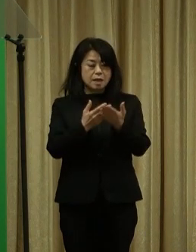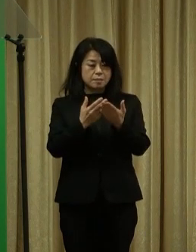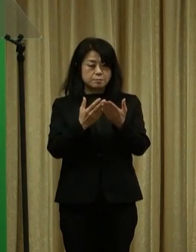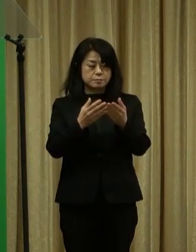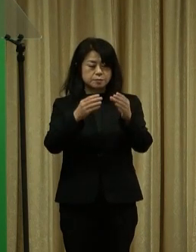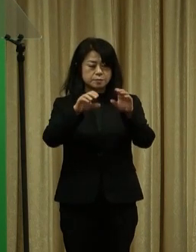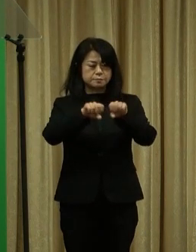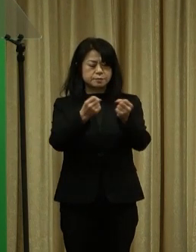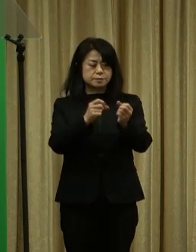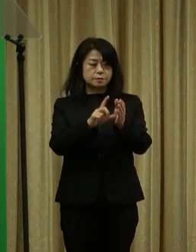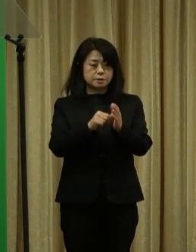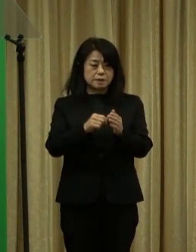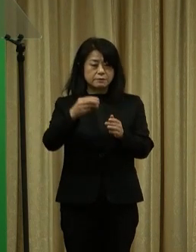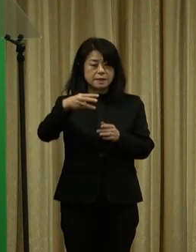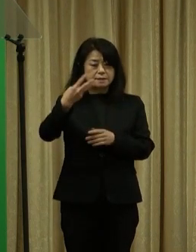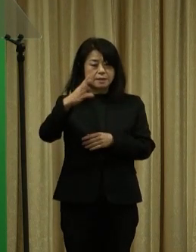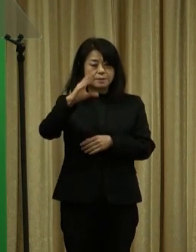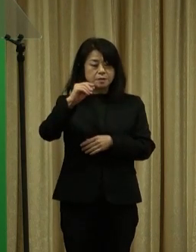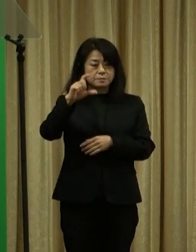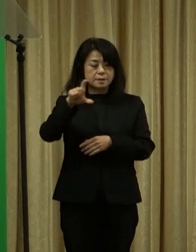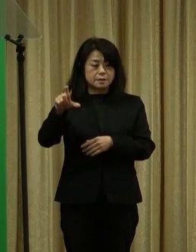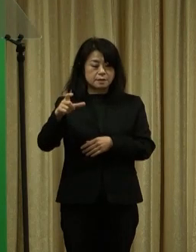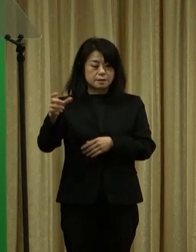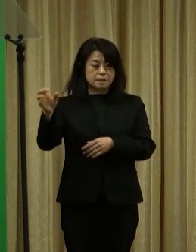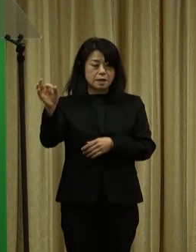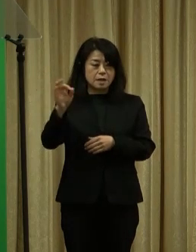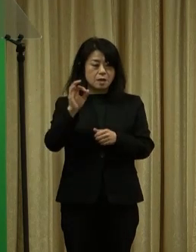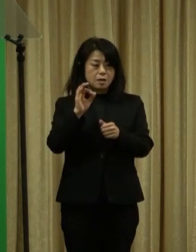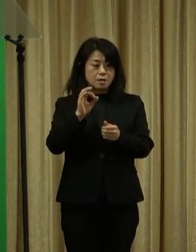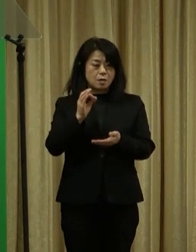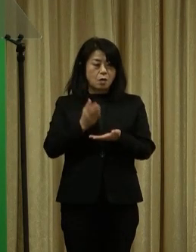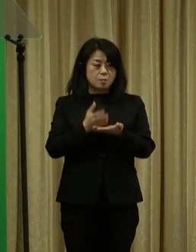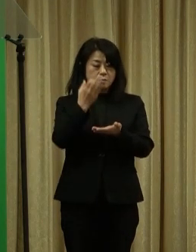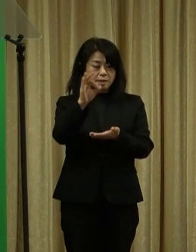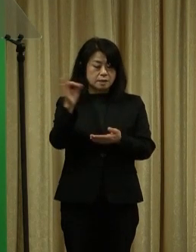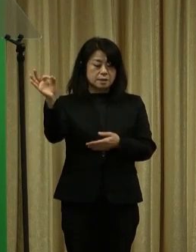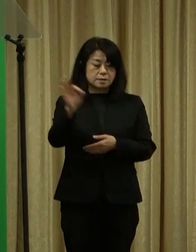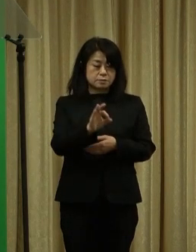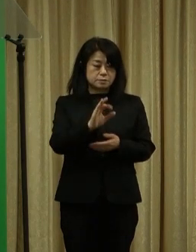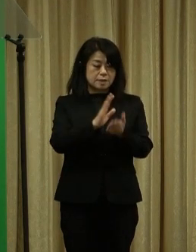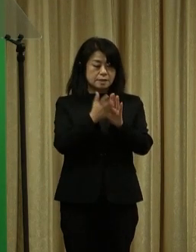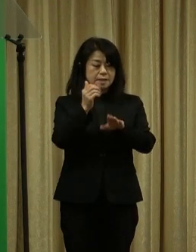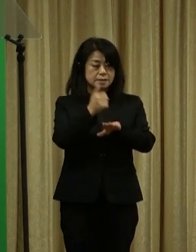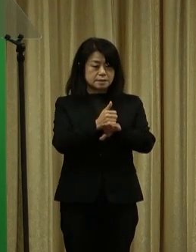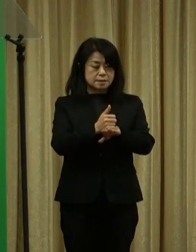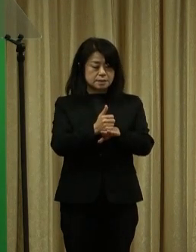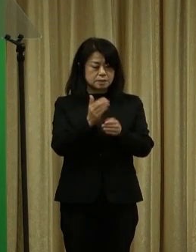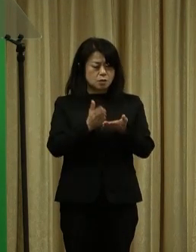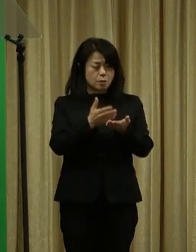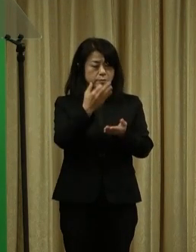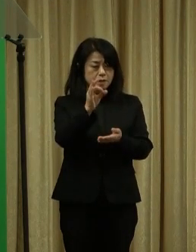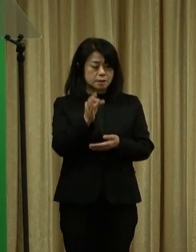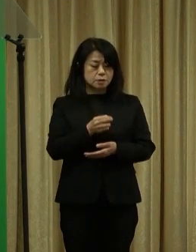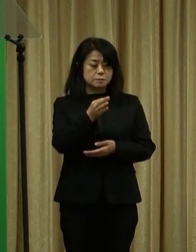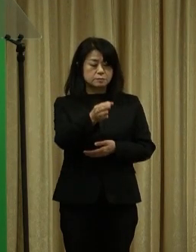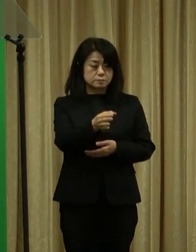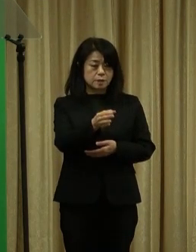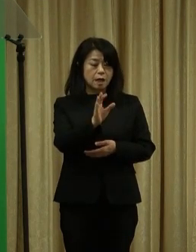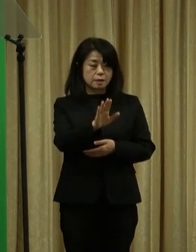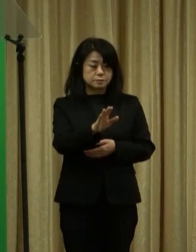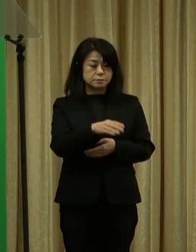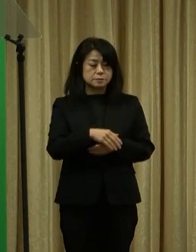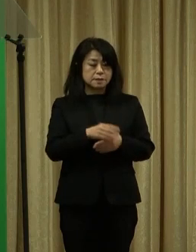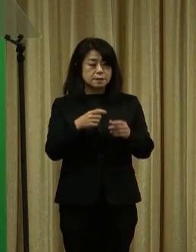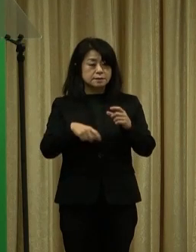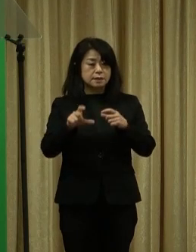出ます。それから県独自の県知事からのお見舞い金というものもあります。それとさら